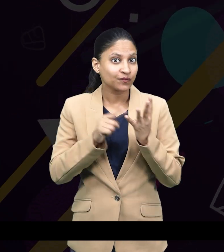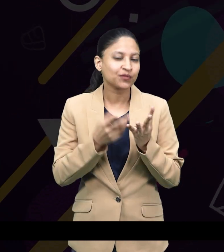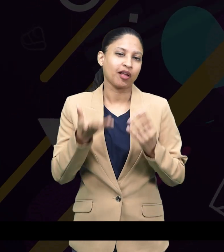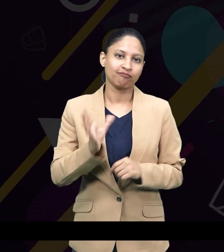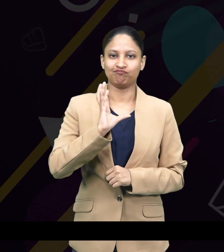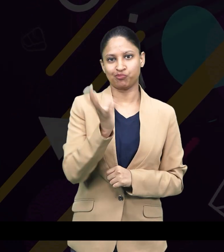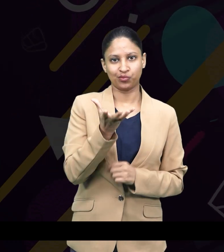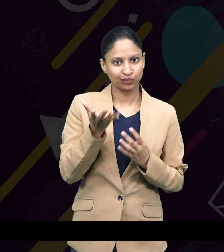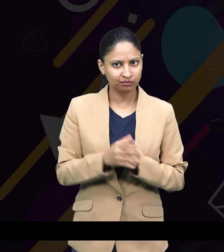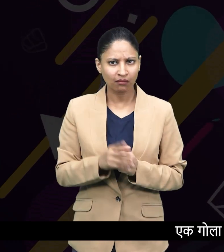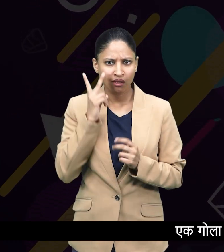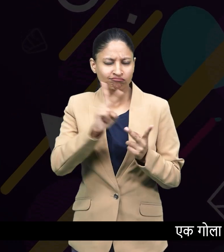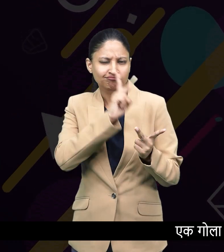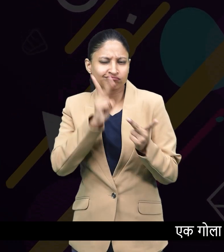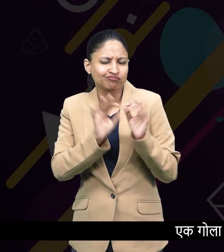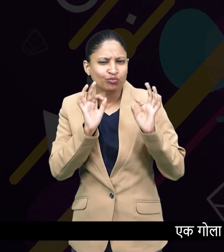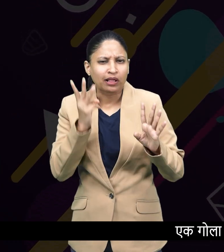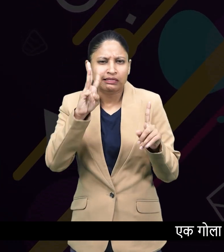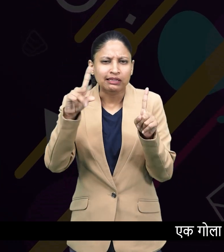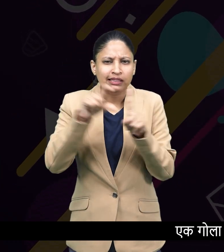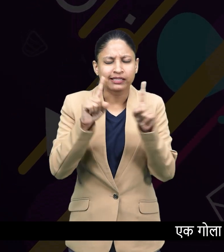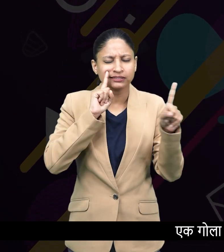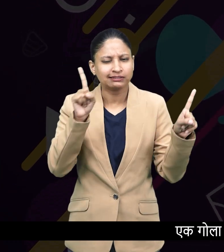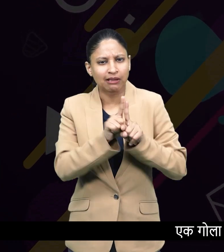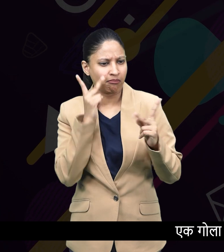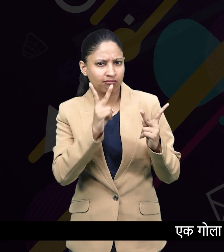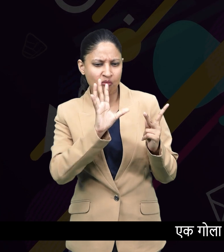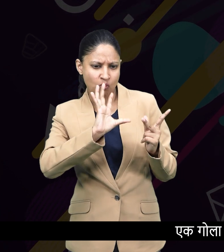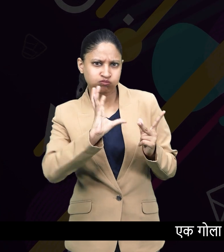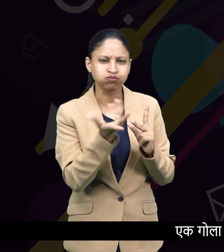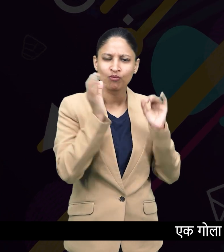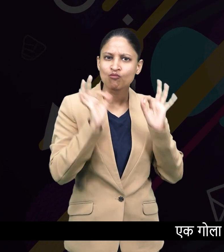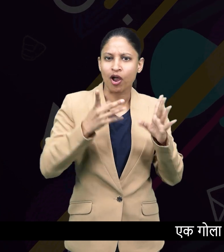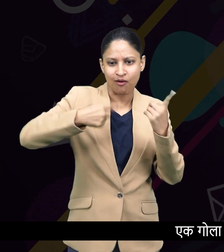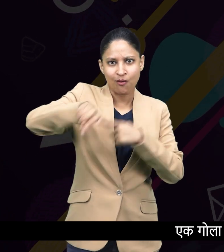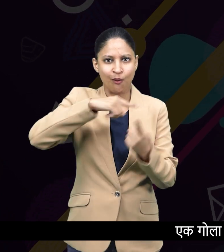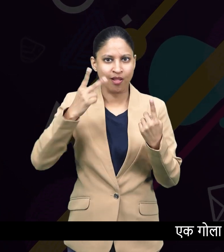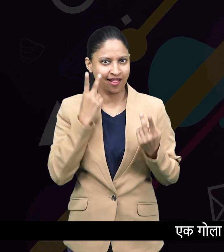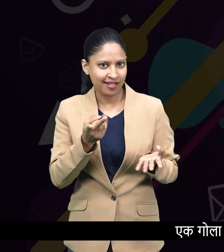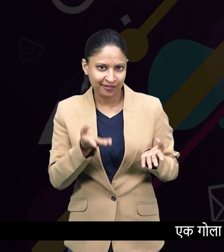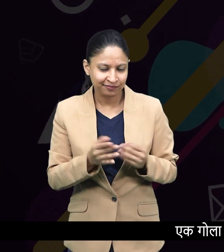4 गोला। एक गोला एक पूर्णतः गोल 3D आकृति है।